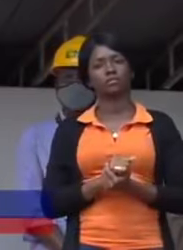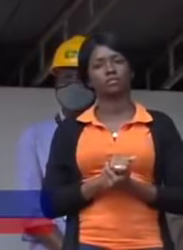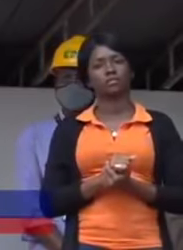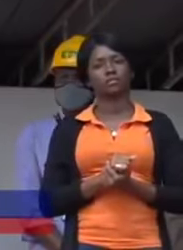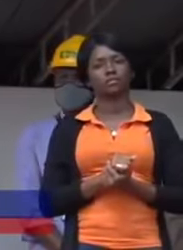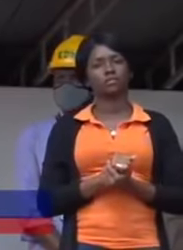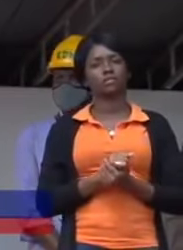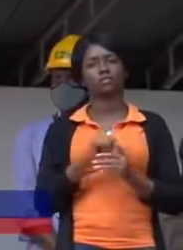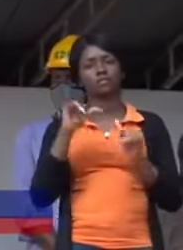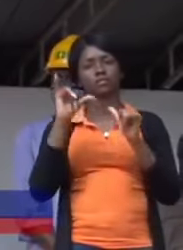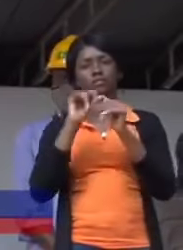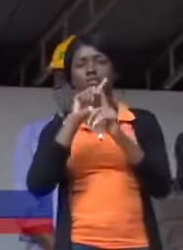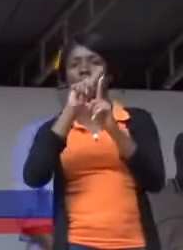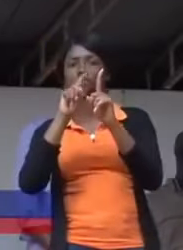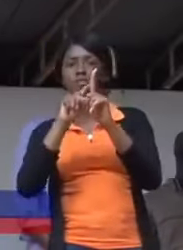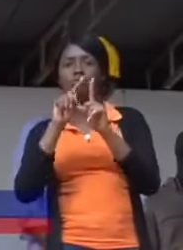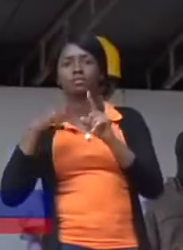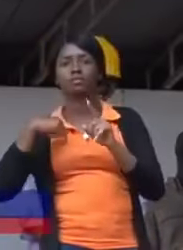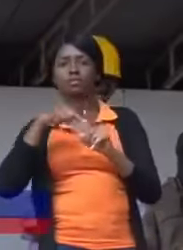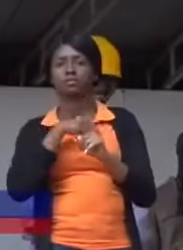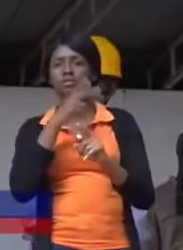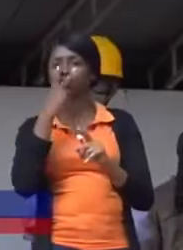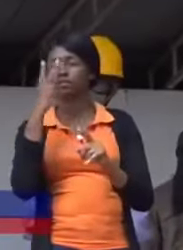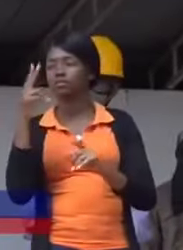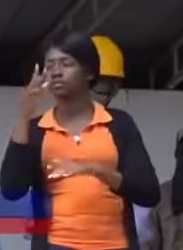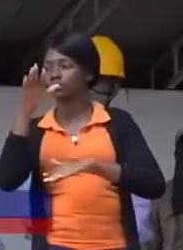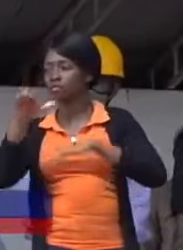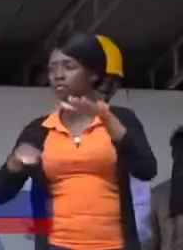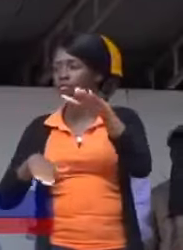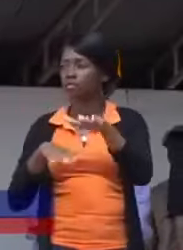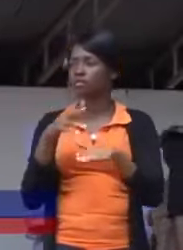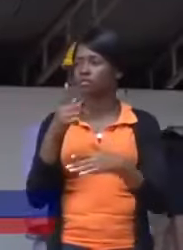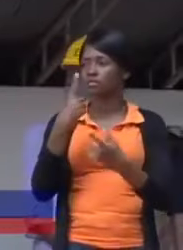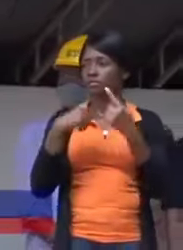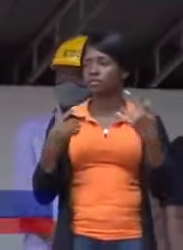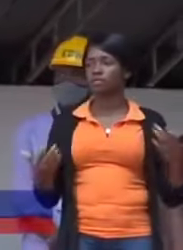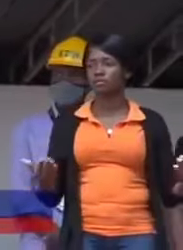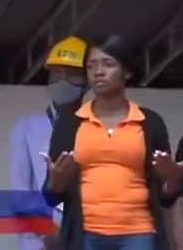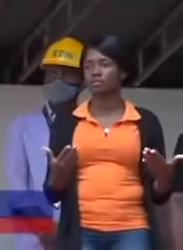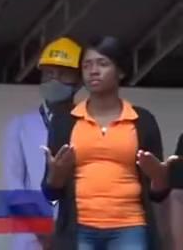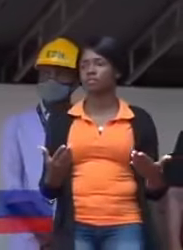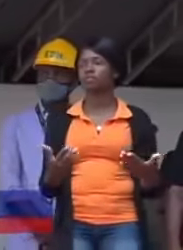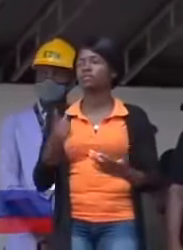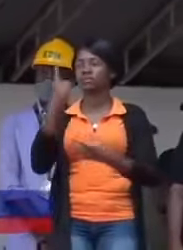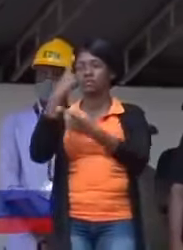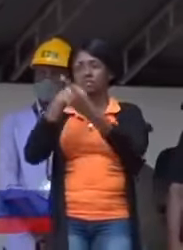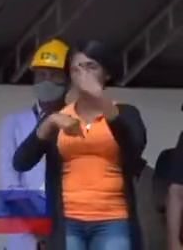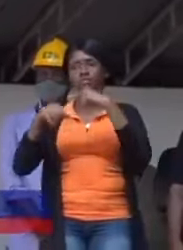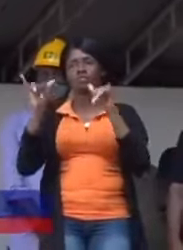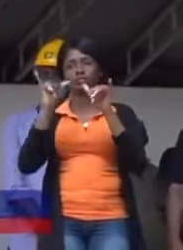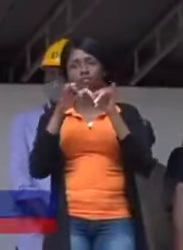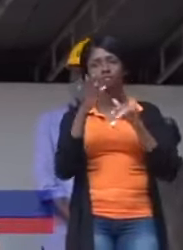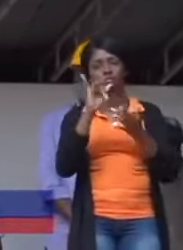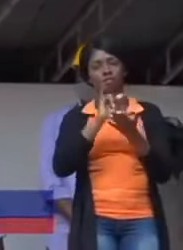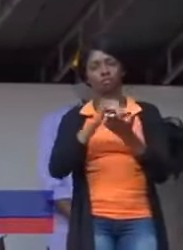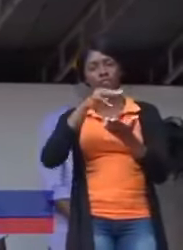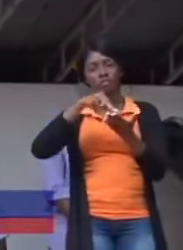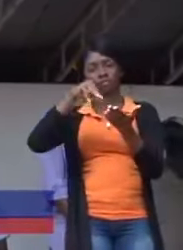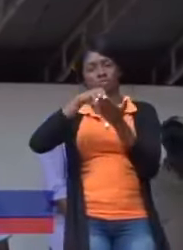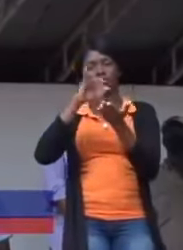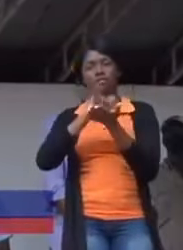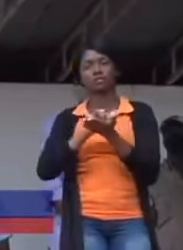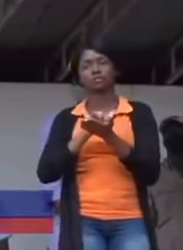Même Jean Noué, m'sot marché m'vinn là, c'est comme ça m'a vinn dans centrale là pour